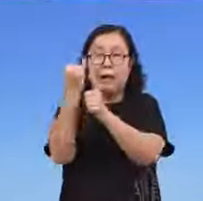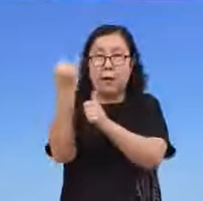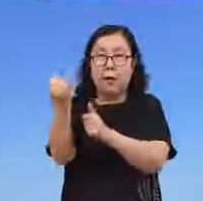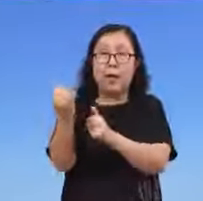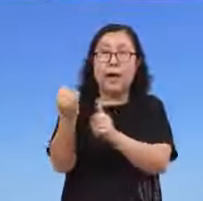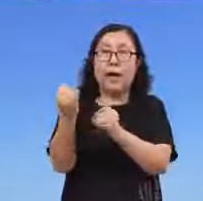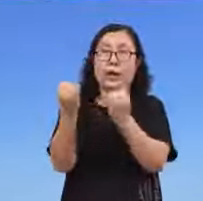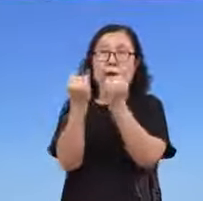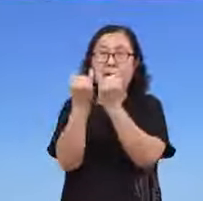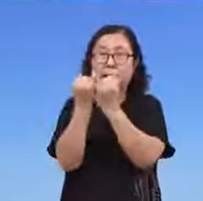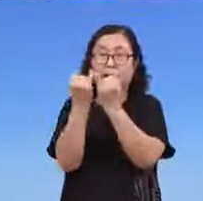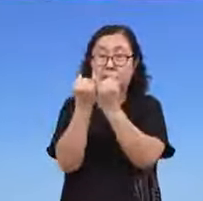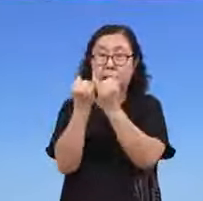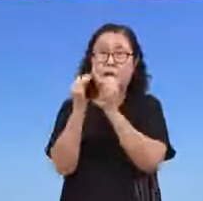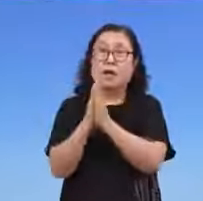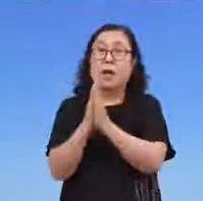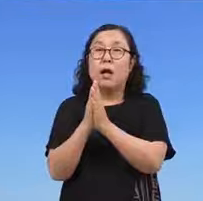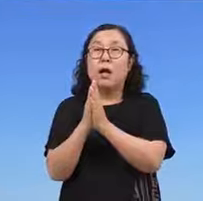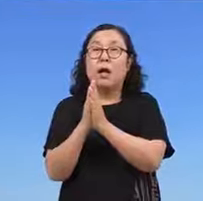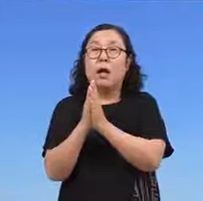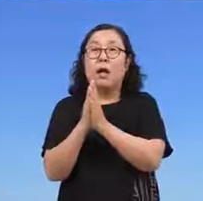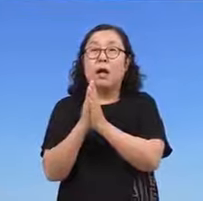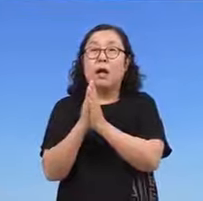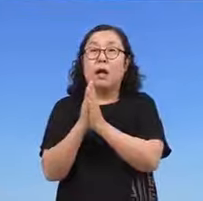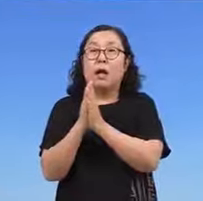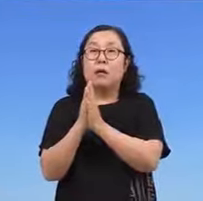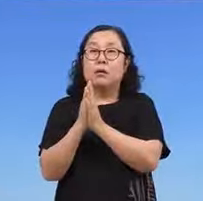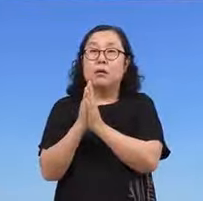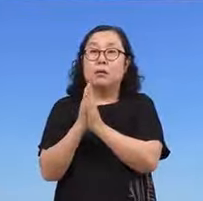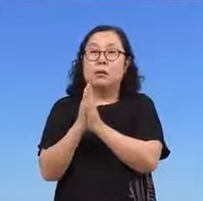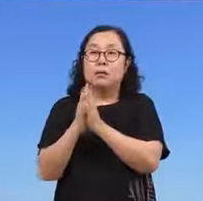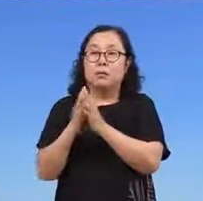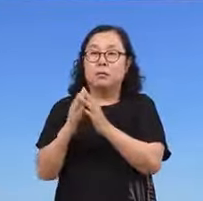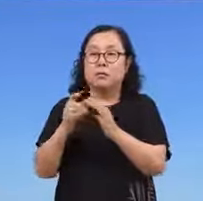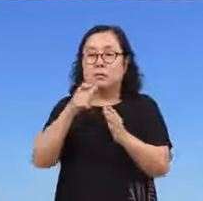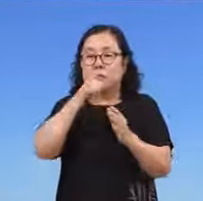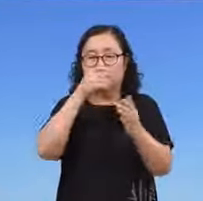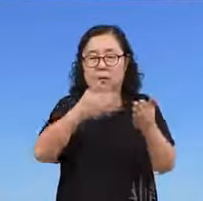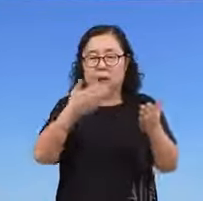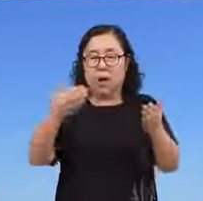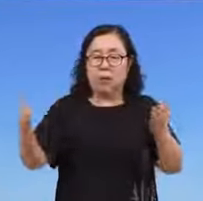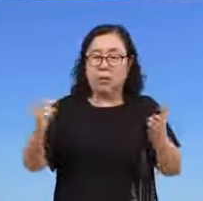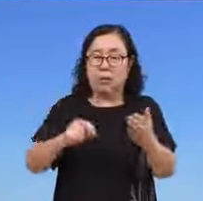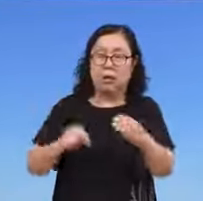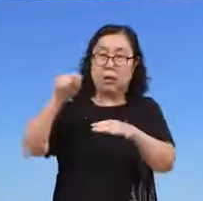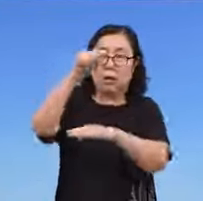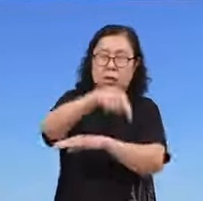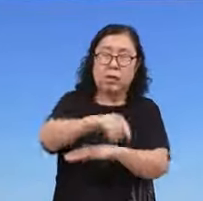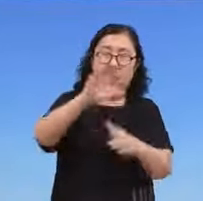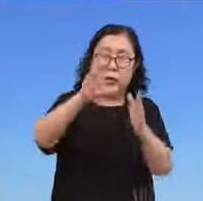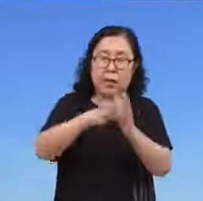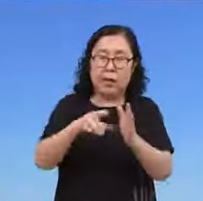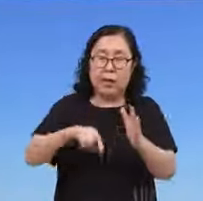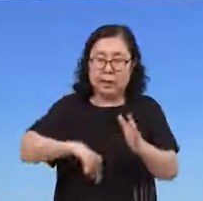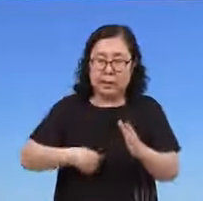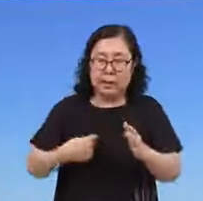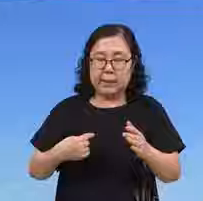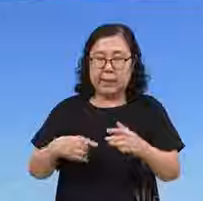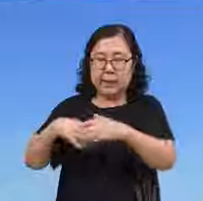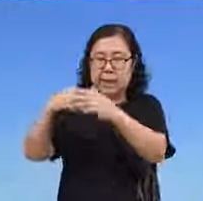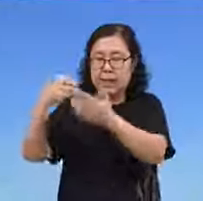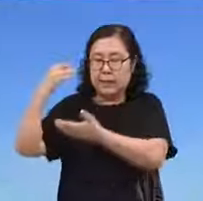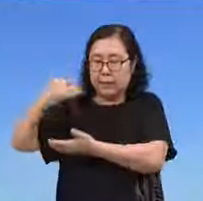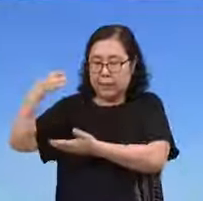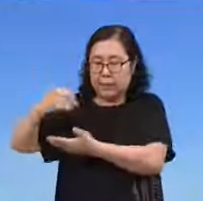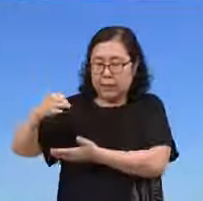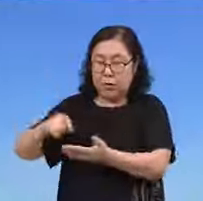여종과 11아들을 인도하여 야복 나루를 건널세 그들을 인도하여 시내를 건너가게 하며 그의 소유도 건너가게